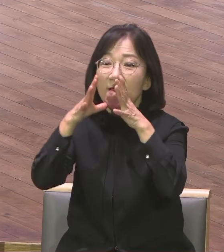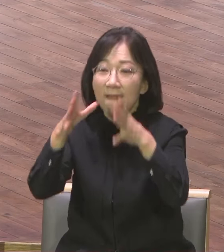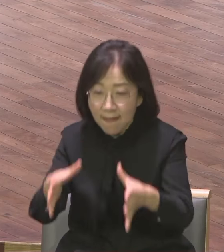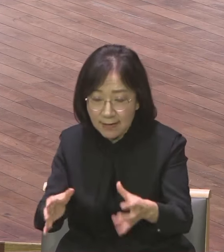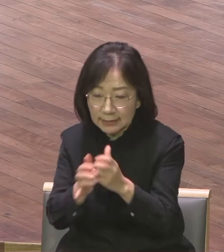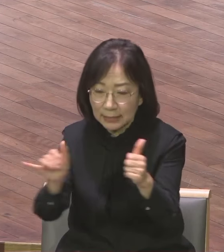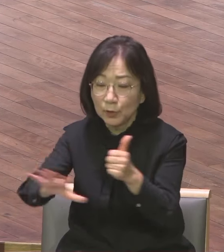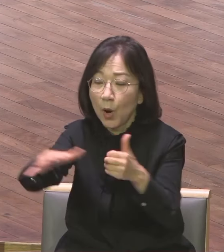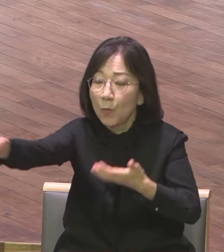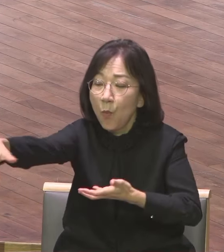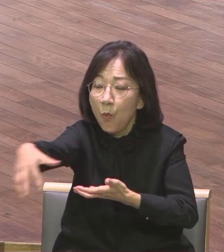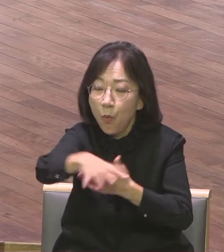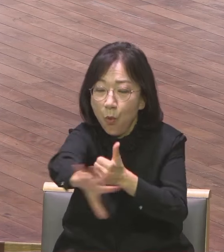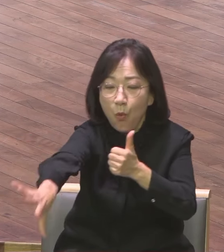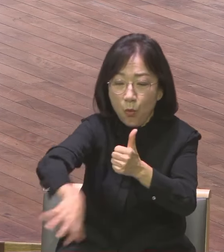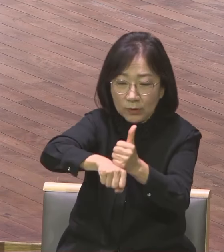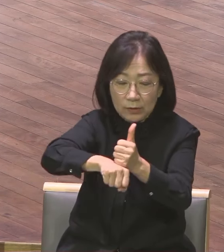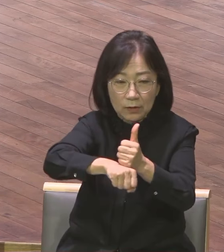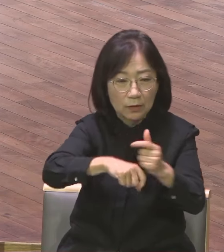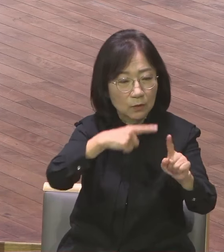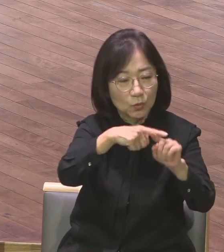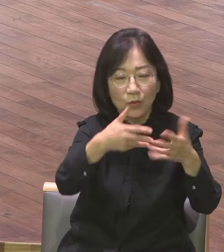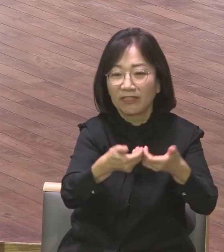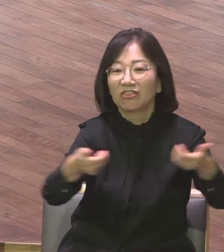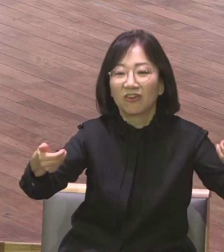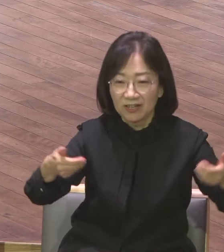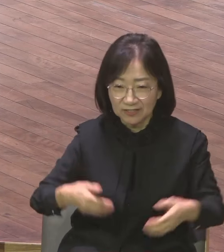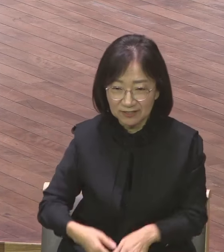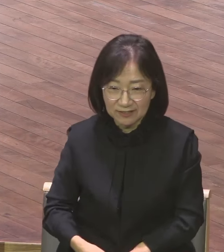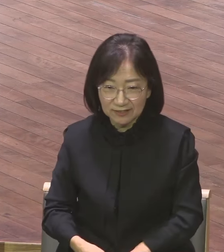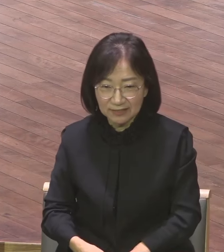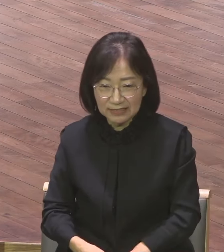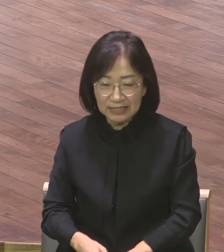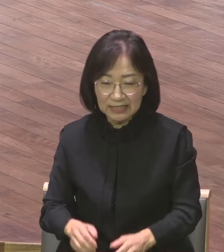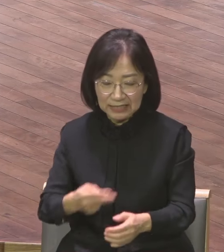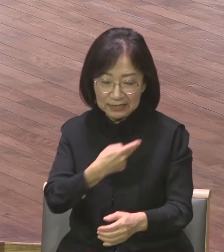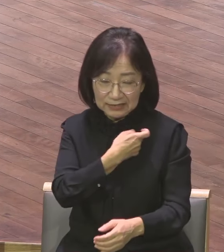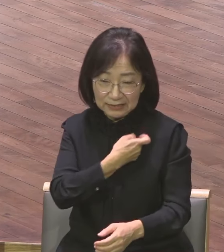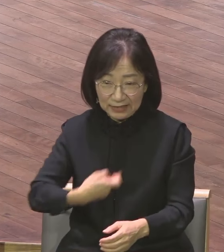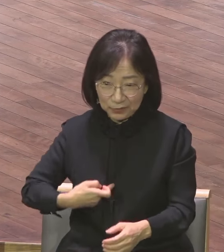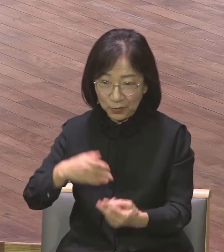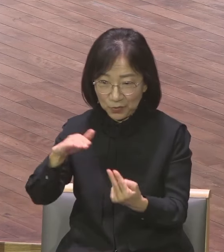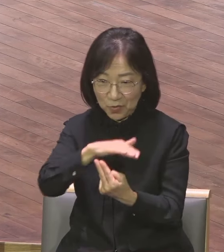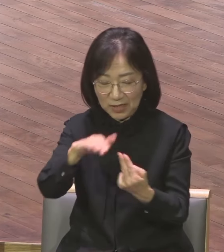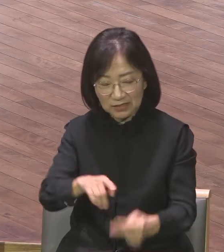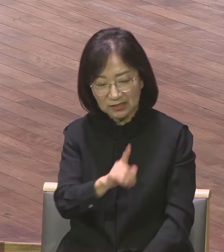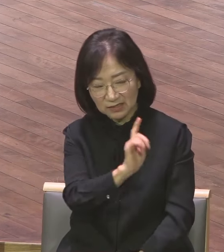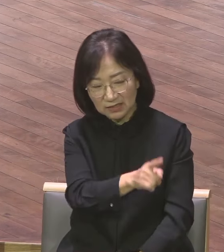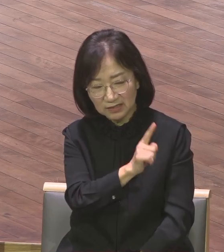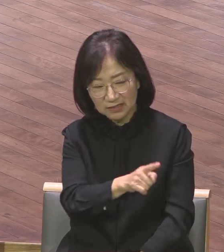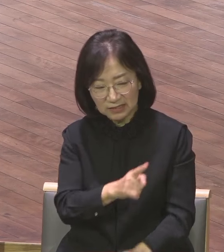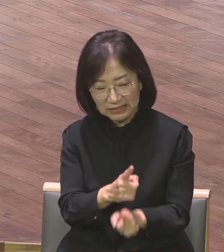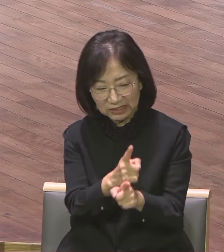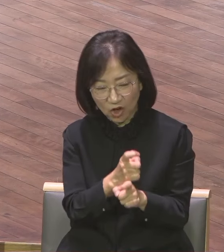떠났어요. 사도 요한은 이들이 적 그리스도다.